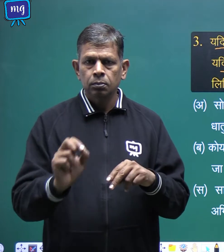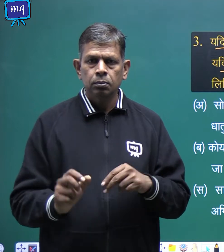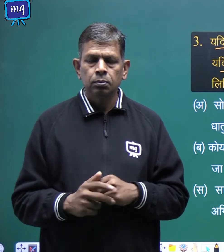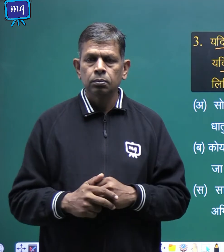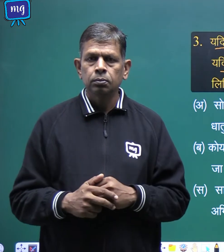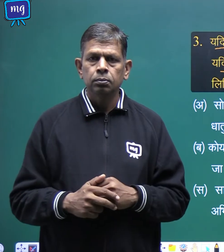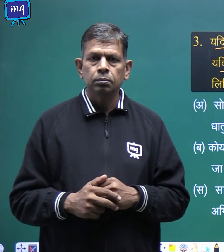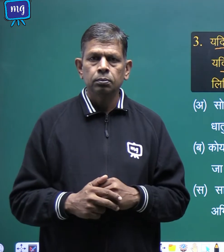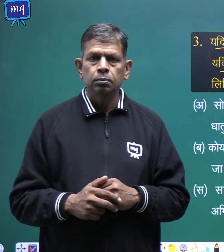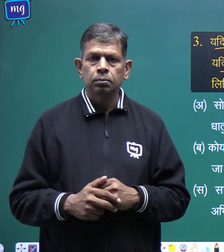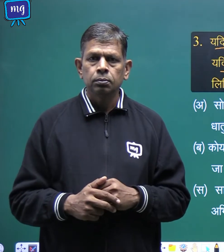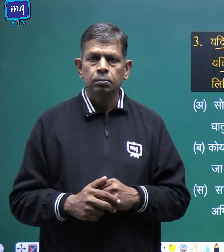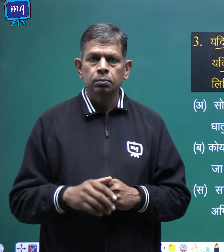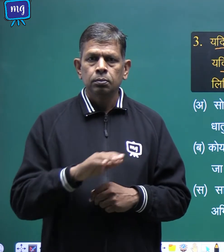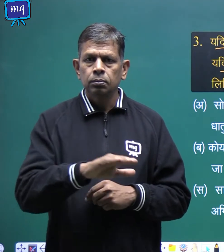बच्चों,